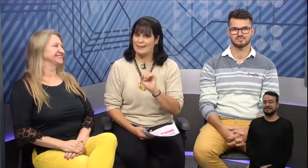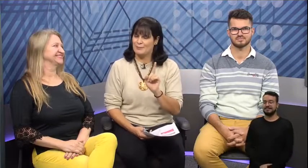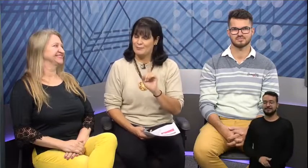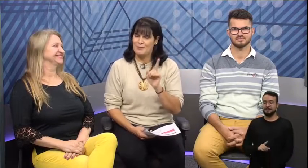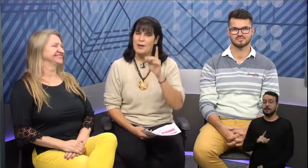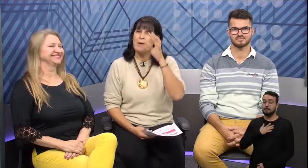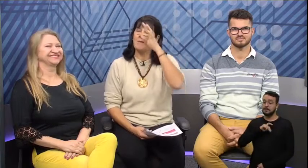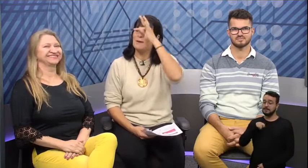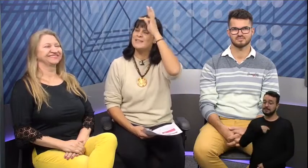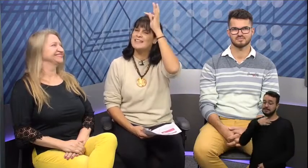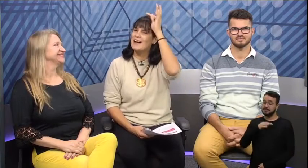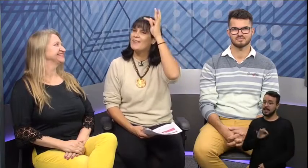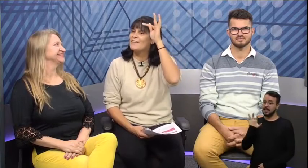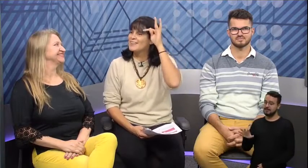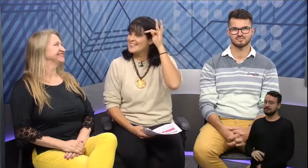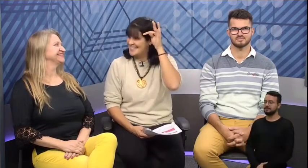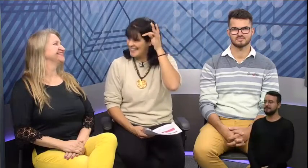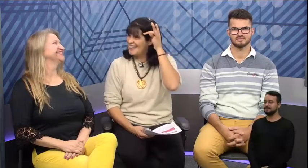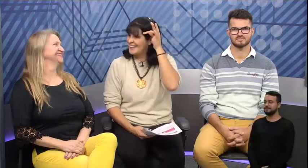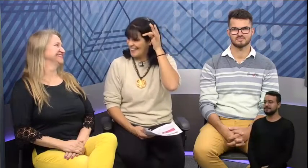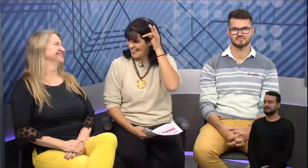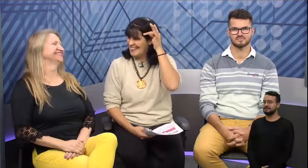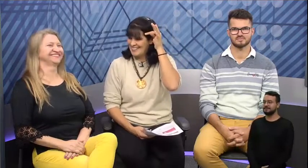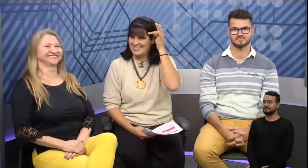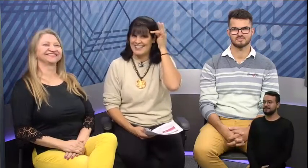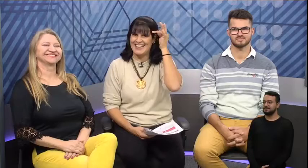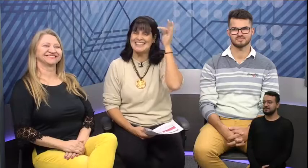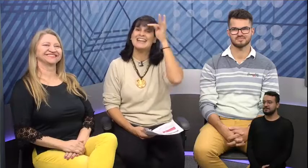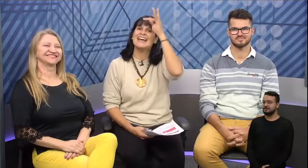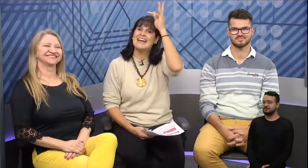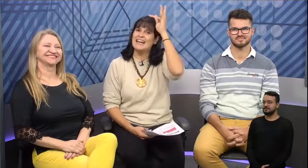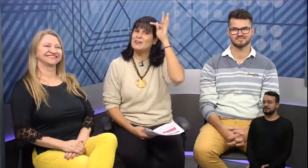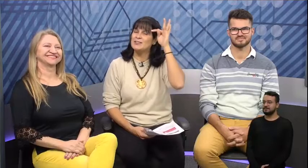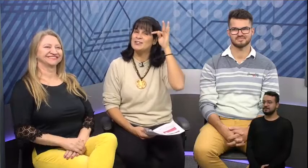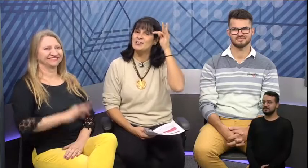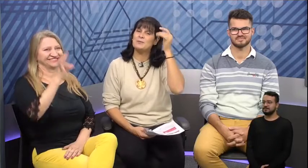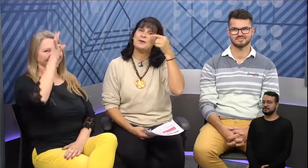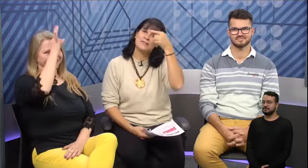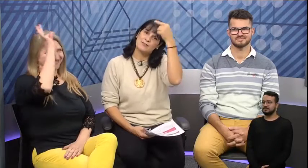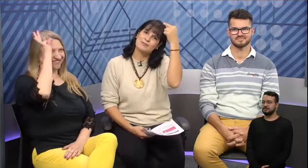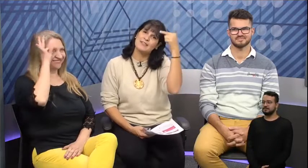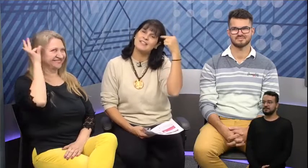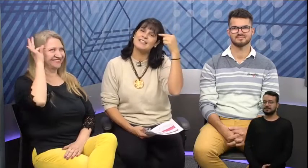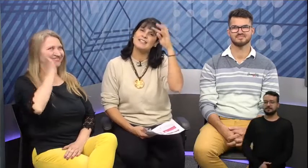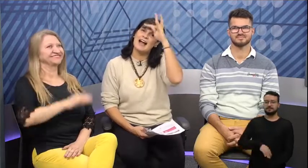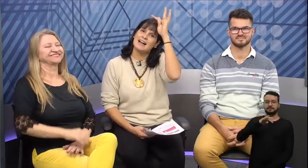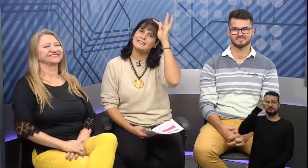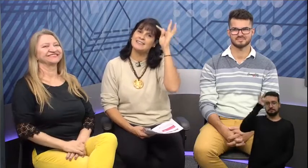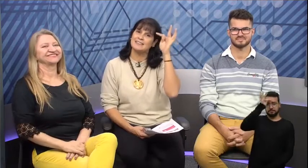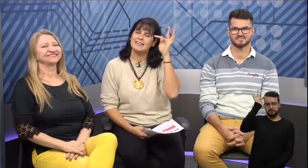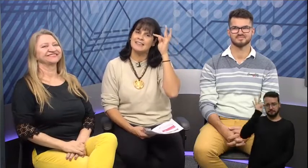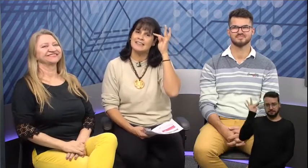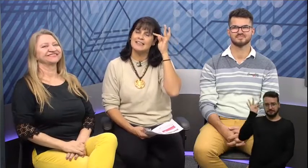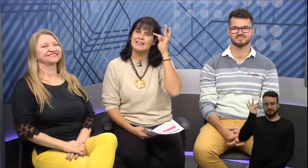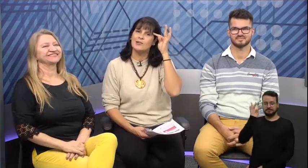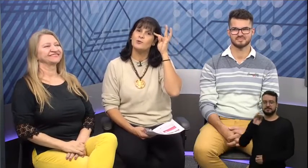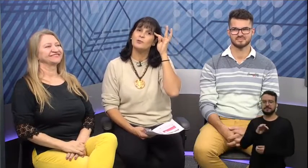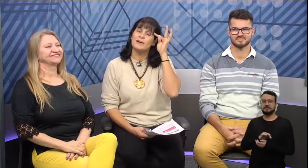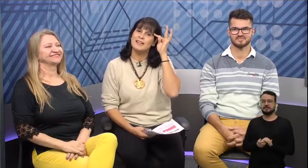Não, o meu sinal é curtinho aqui, não é verdade? Ele é curtinho porque eu usava franjinha de lado, então aqui. Com o passar dos